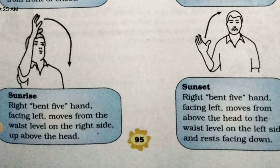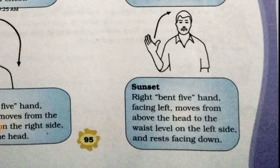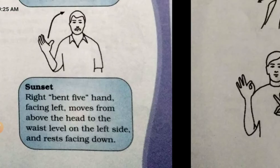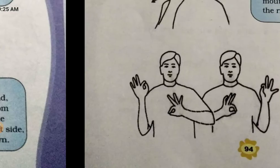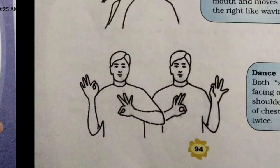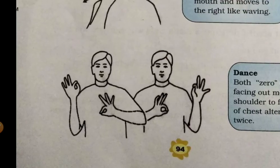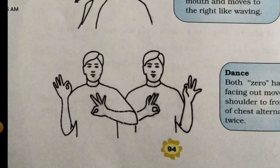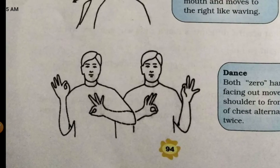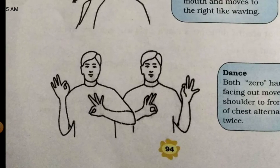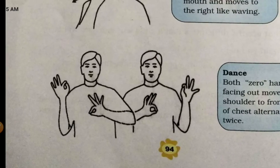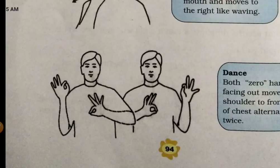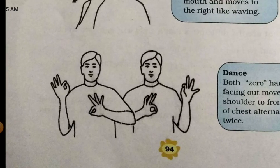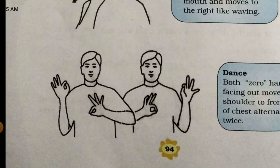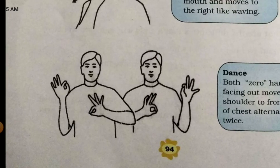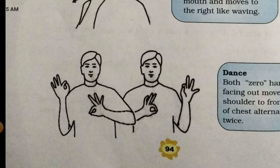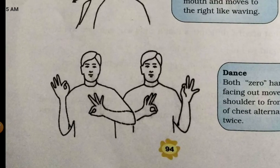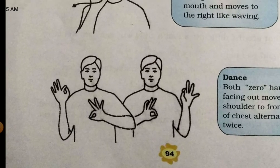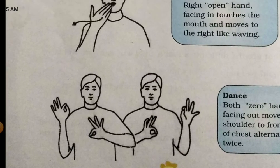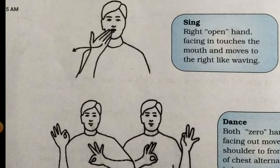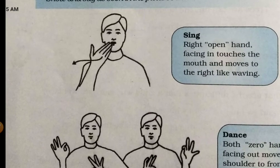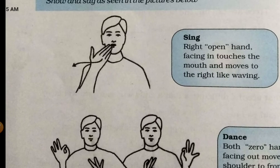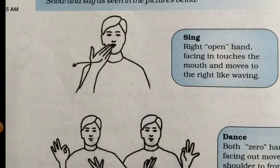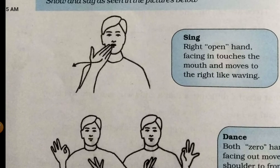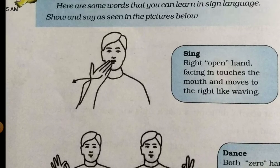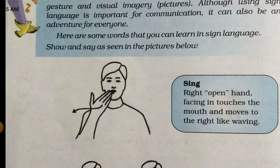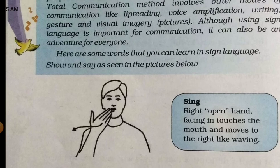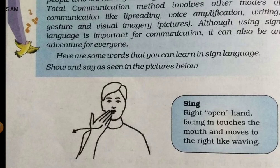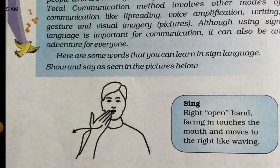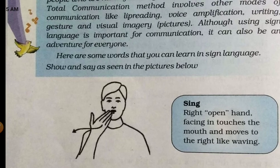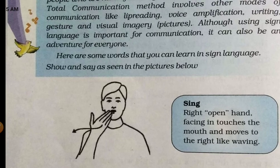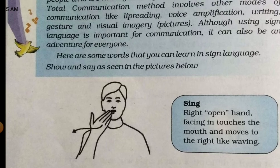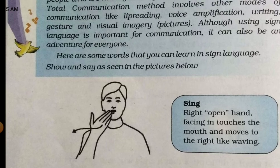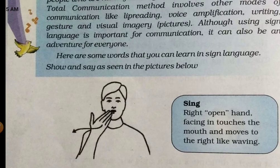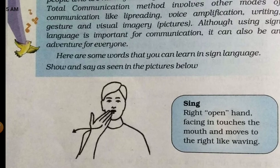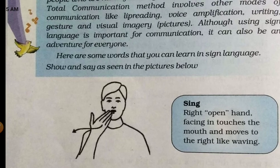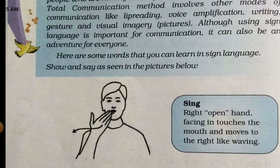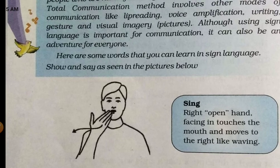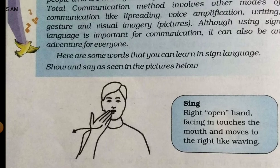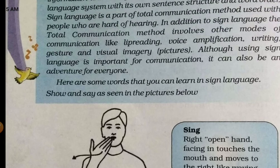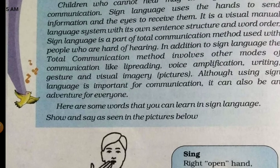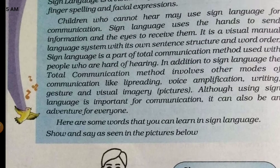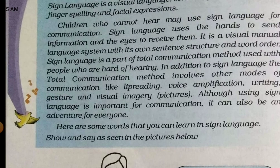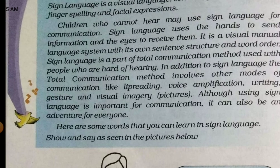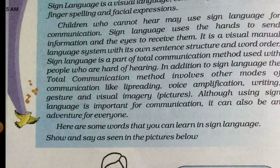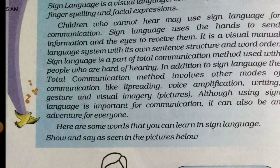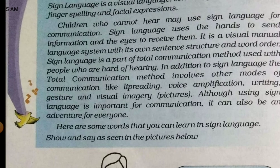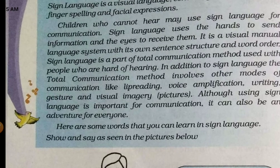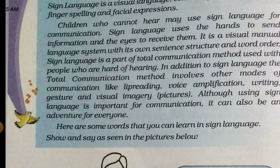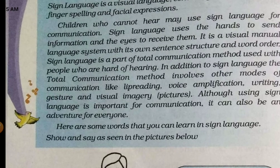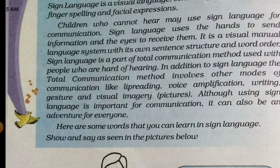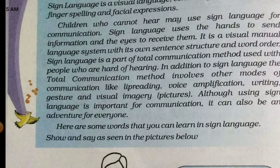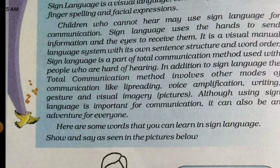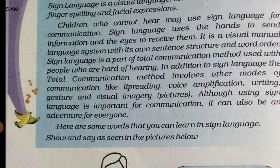एप्स यहां पर डांस एंड फॉर सिंगिंग ओके और यहां